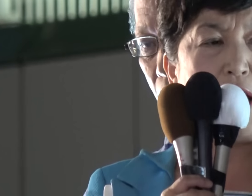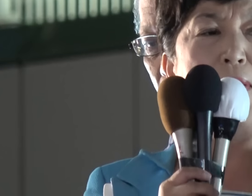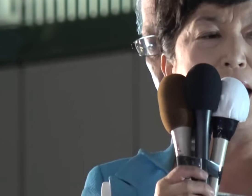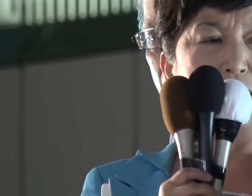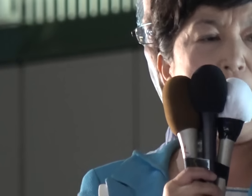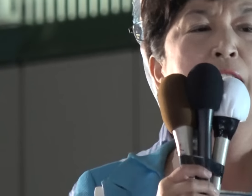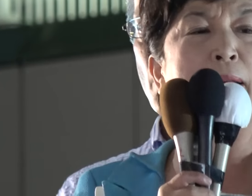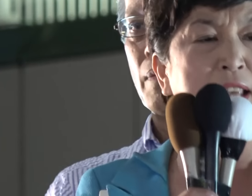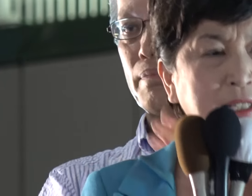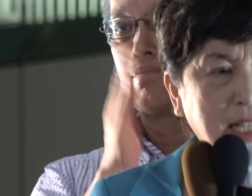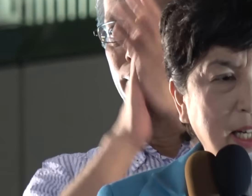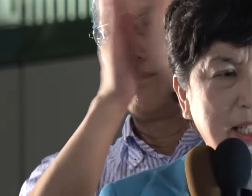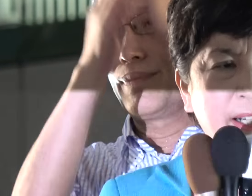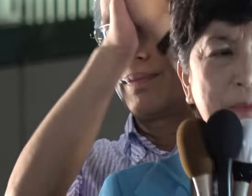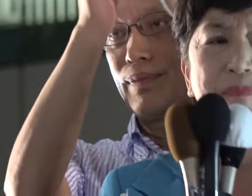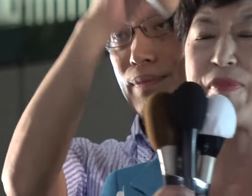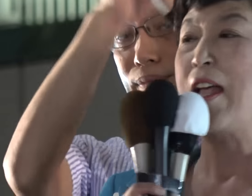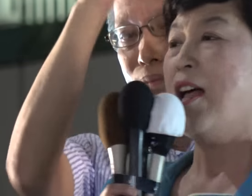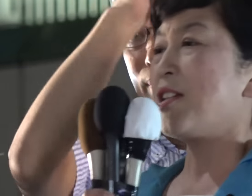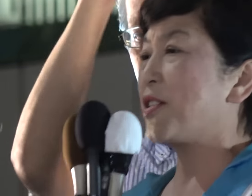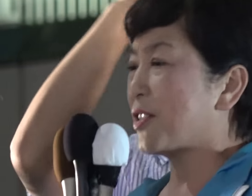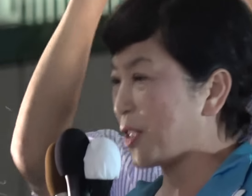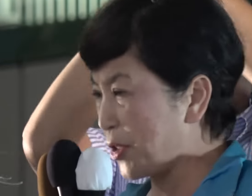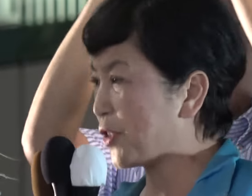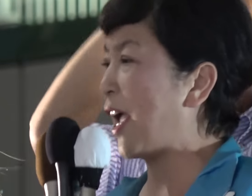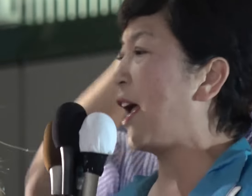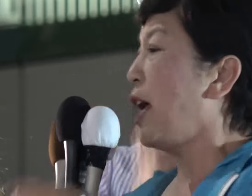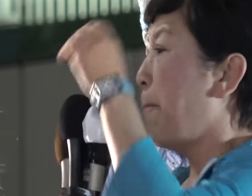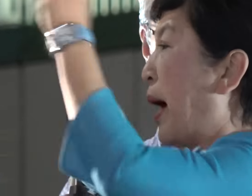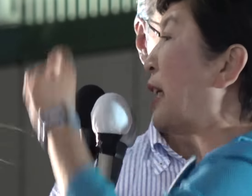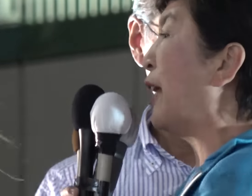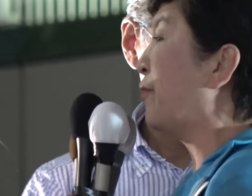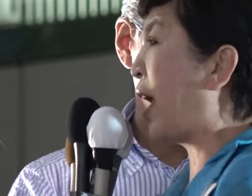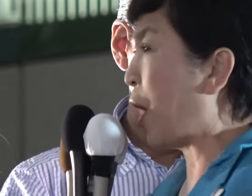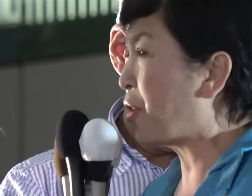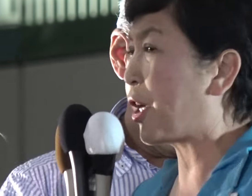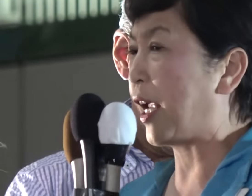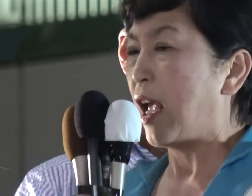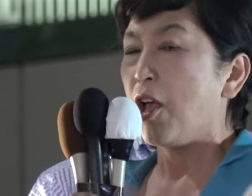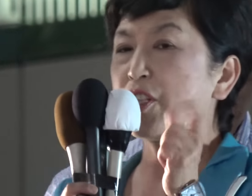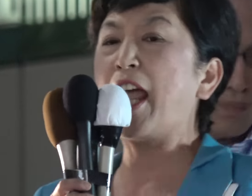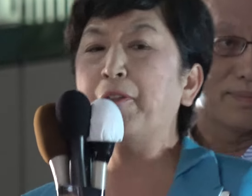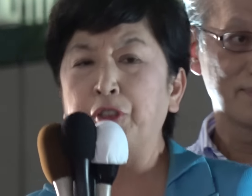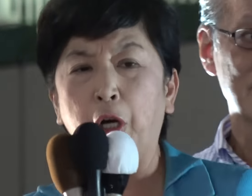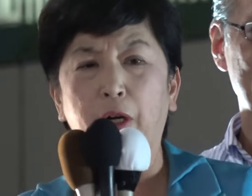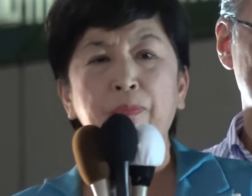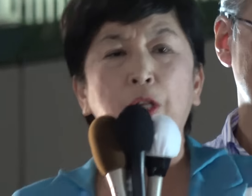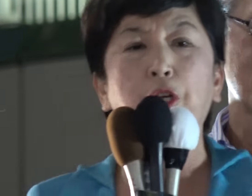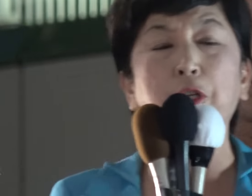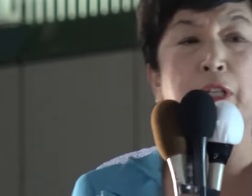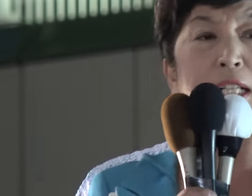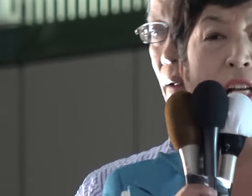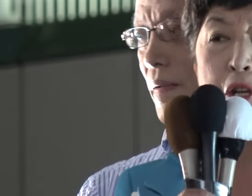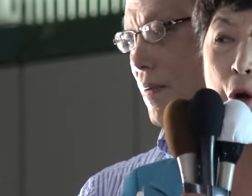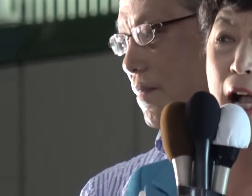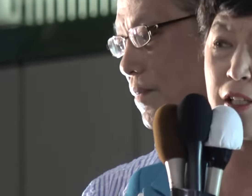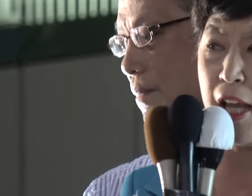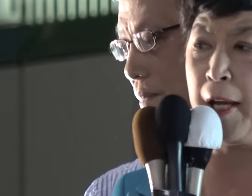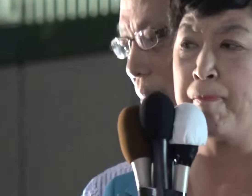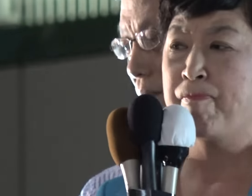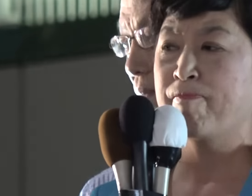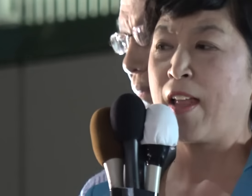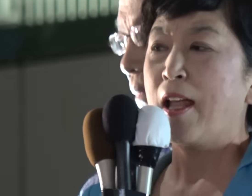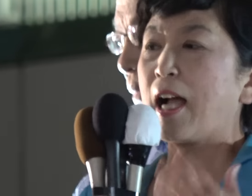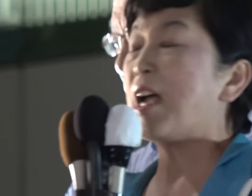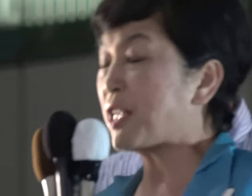おうではありませんか。そして学んでよし、政府の給付型奨学